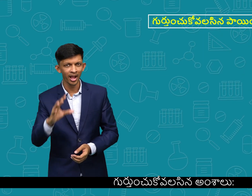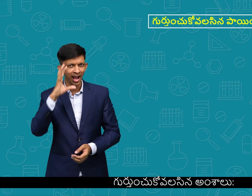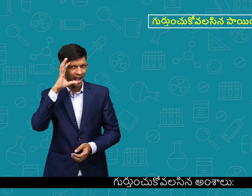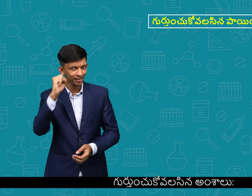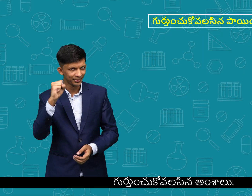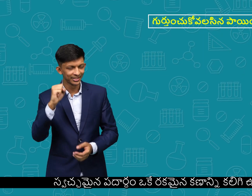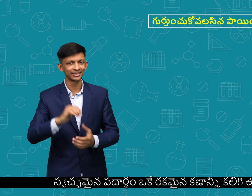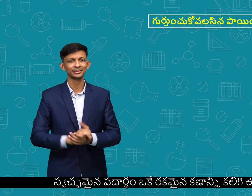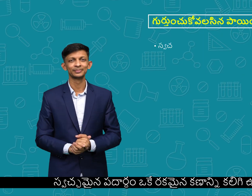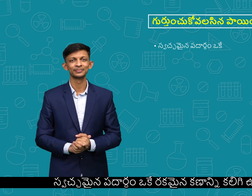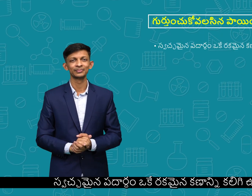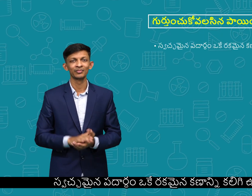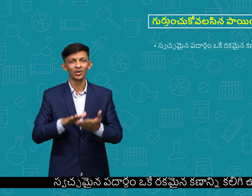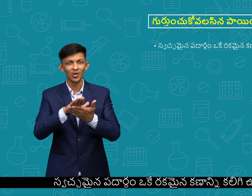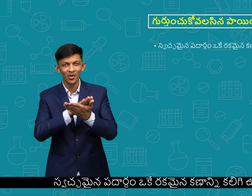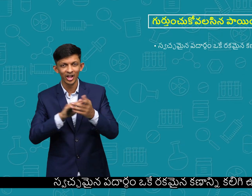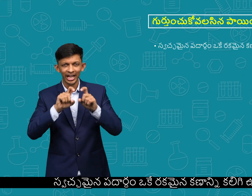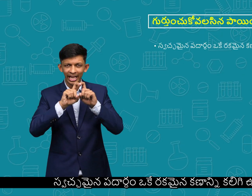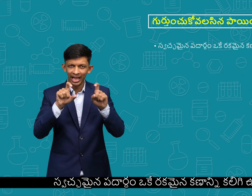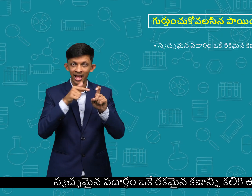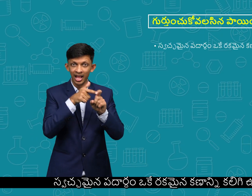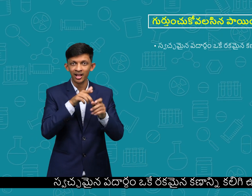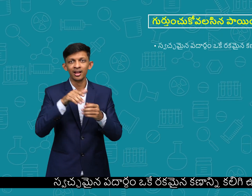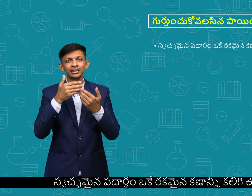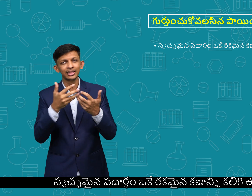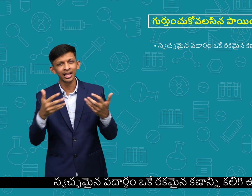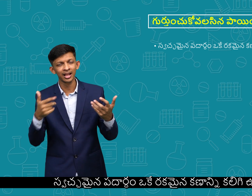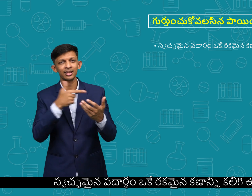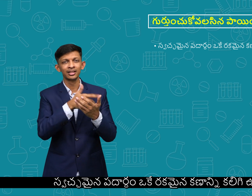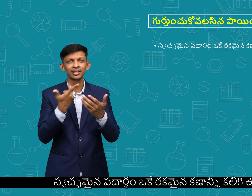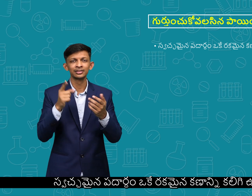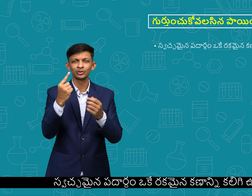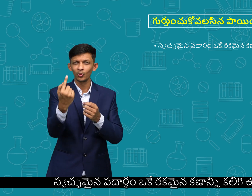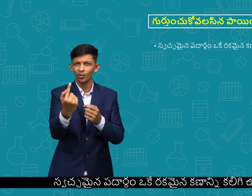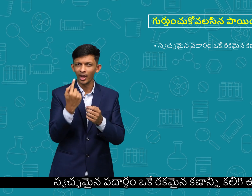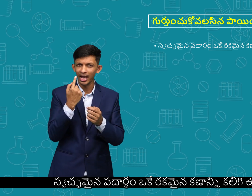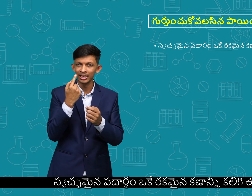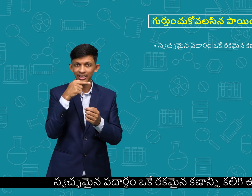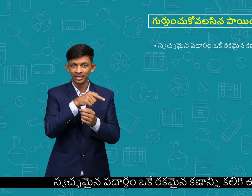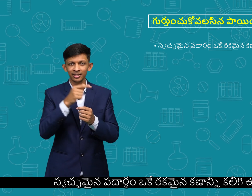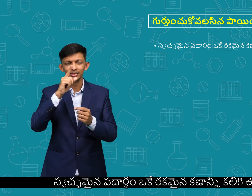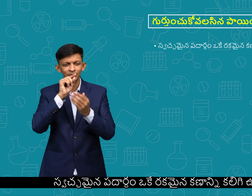గుర్తుంచుకోవలసిన అంశాలు: స్వచ్ఛమైన పదార్థం ఒకే రకమైన కణాన్ని కలిగి ఉంటుంది.